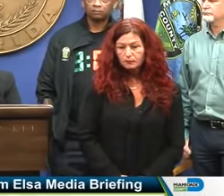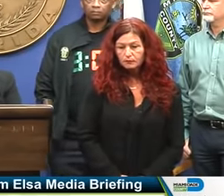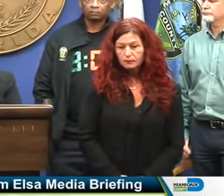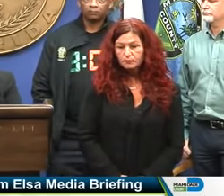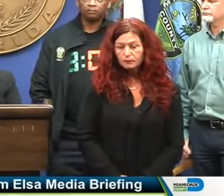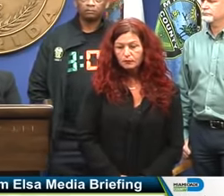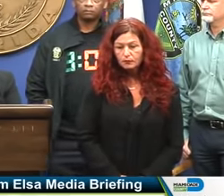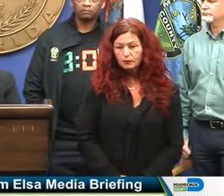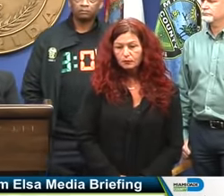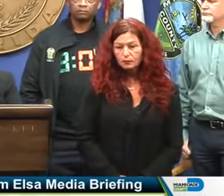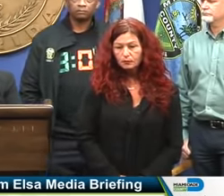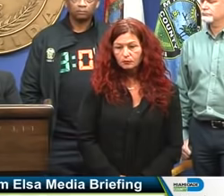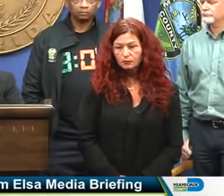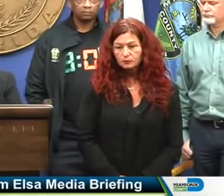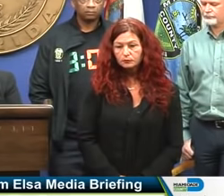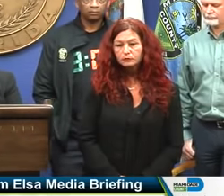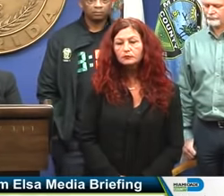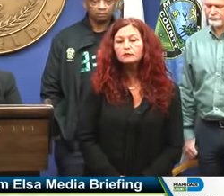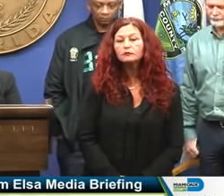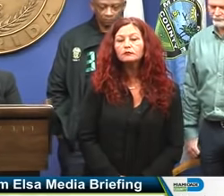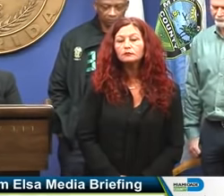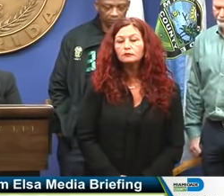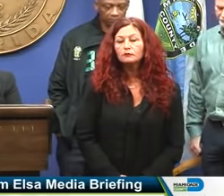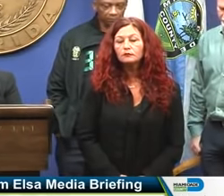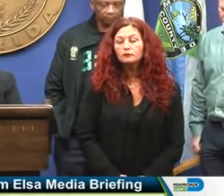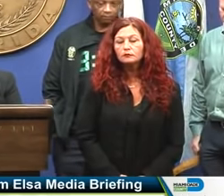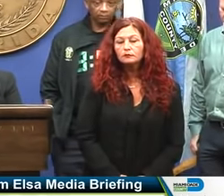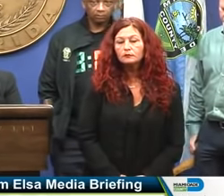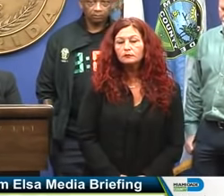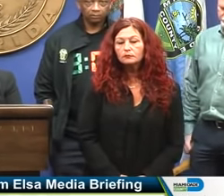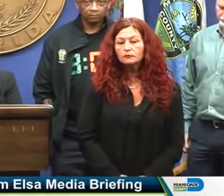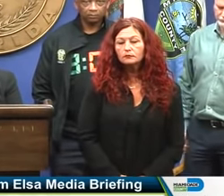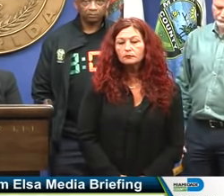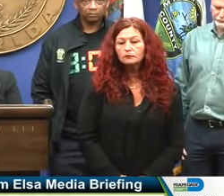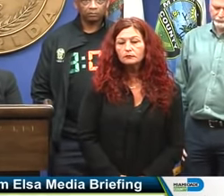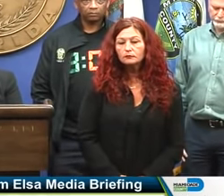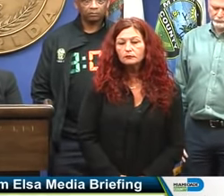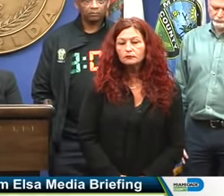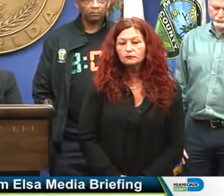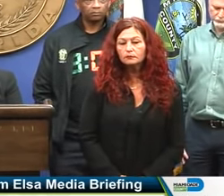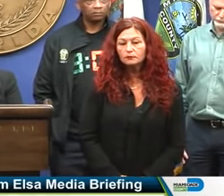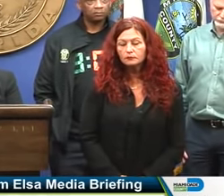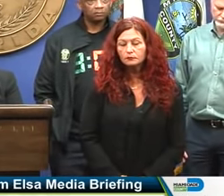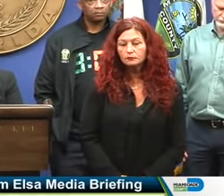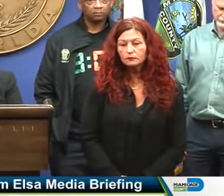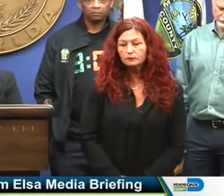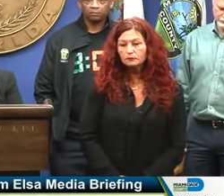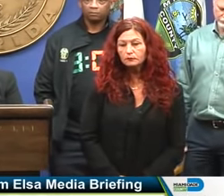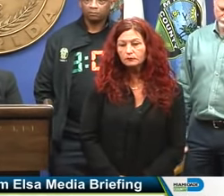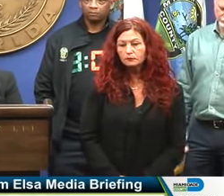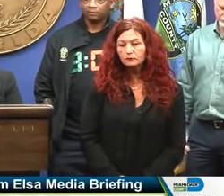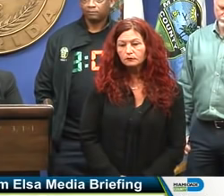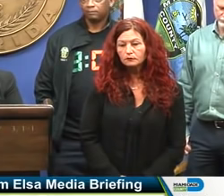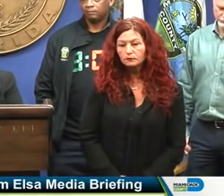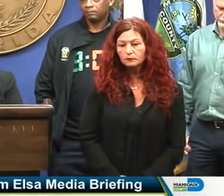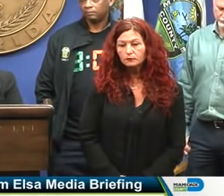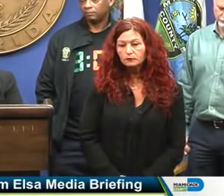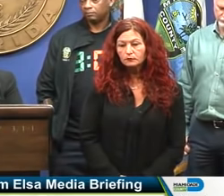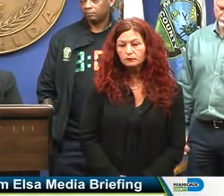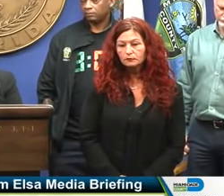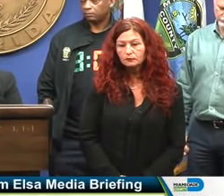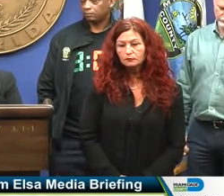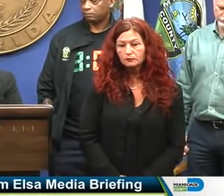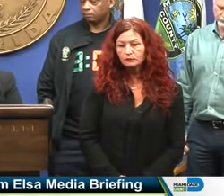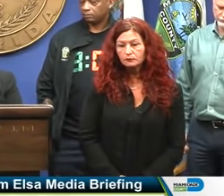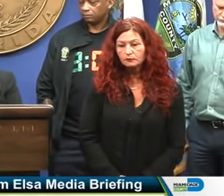por aquellos que perdieron la vida, las familias que están de luto y los que están